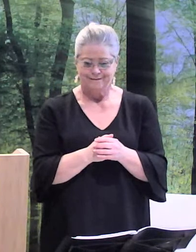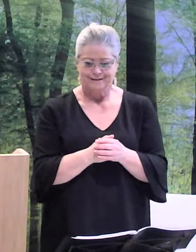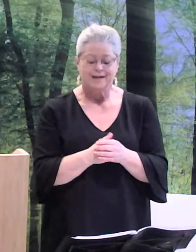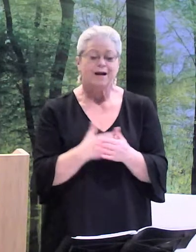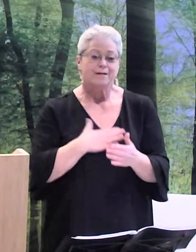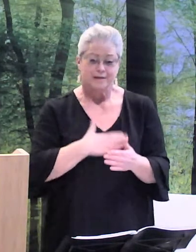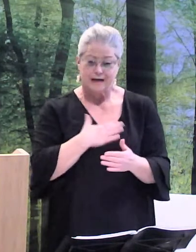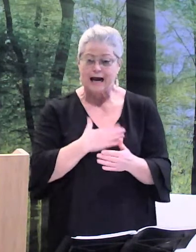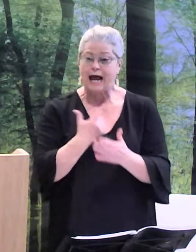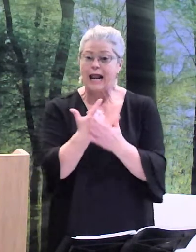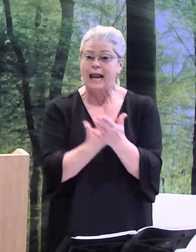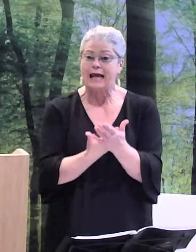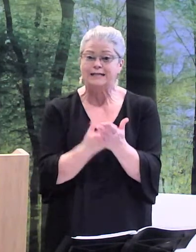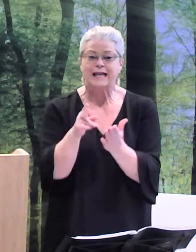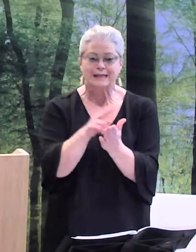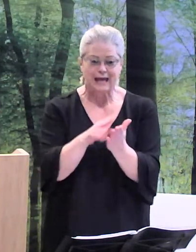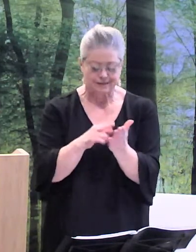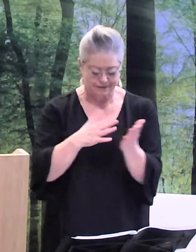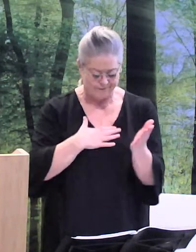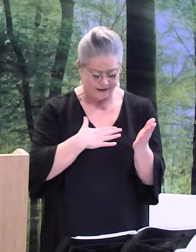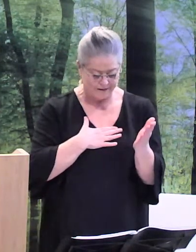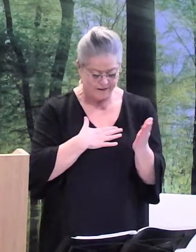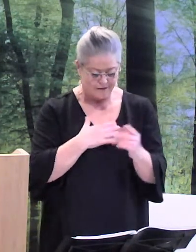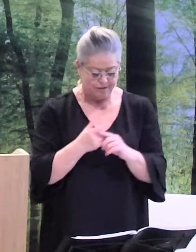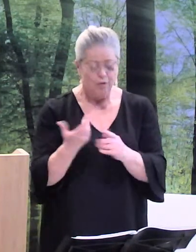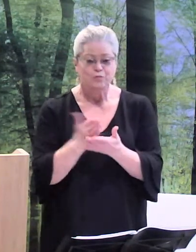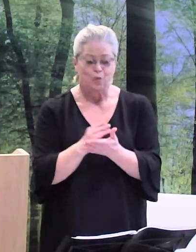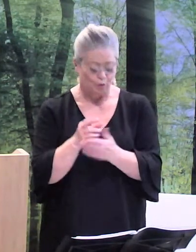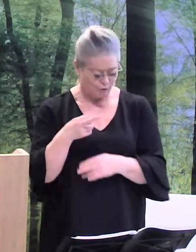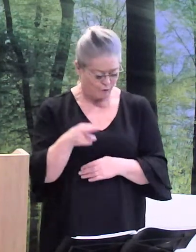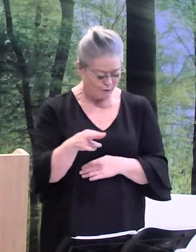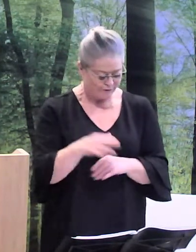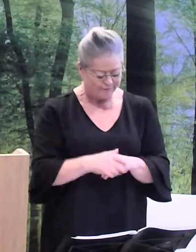En graag lees ik u dan nu de tekst voor namens tolk Roosje.